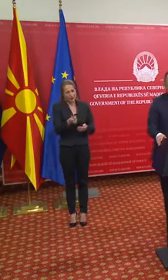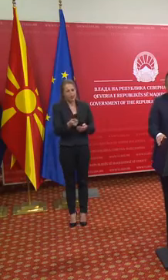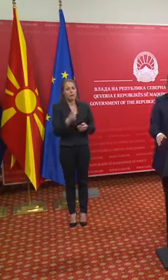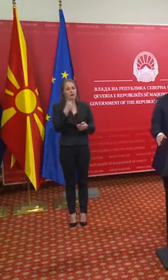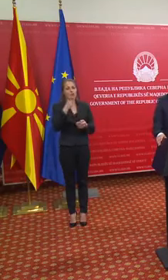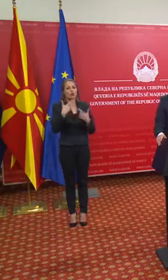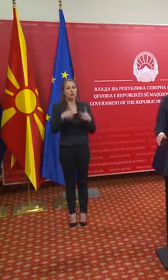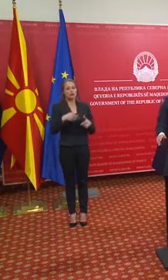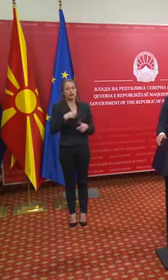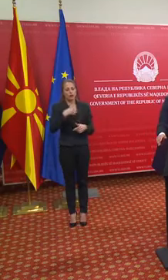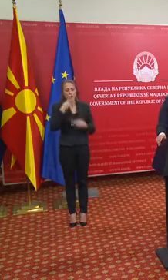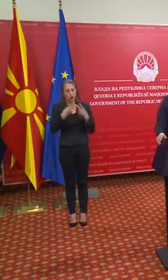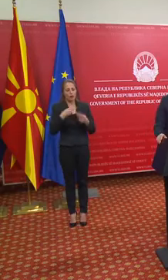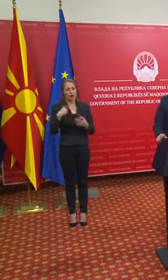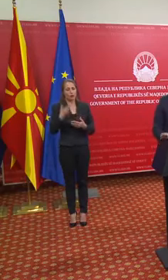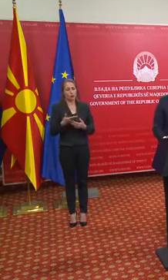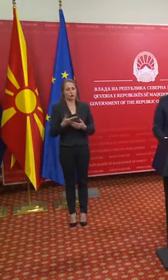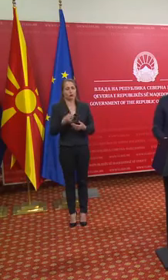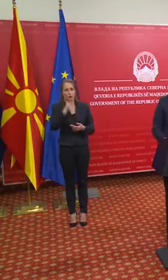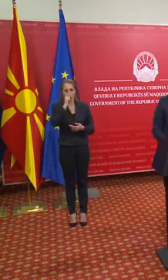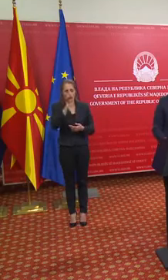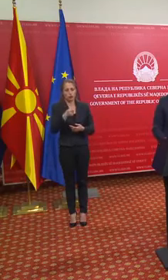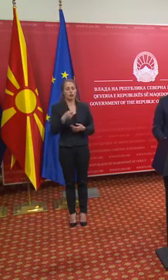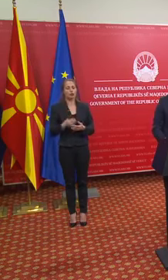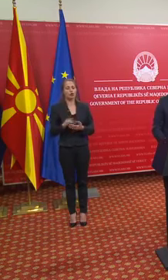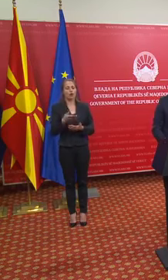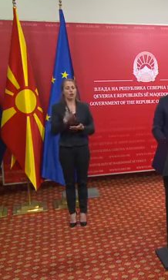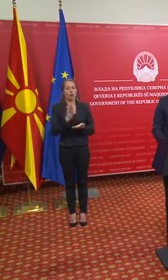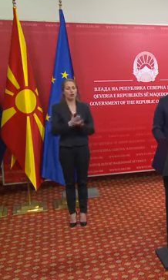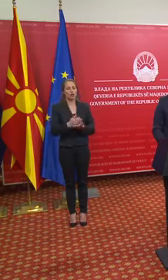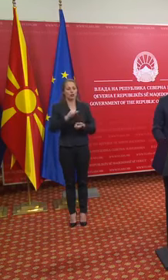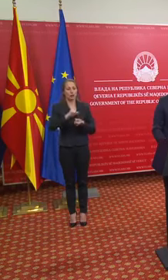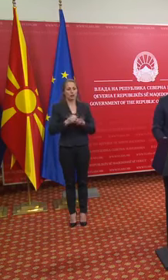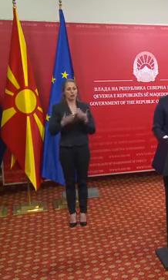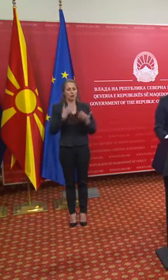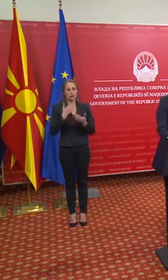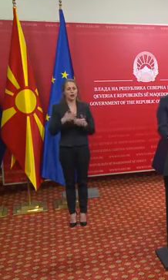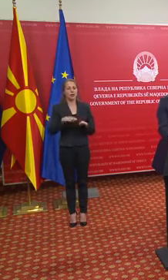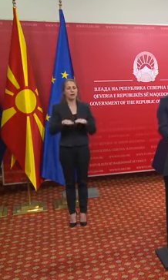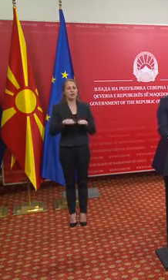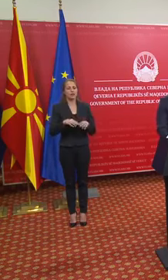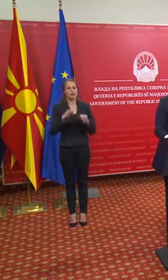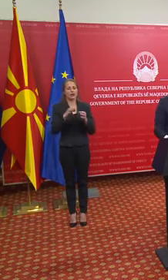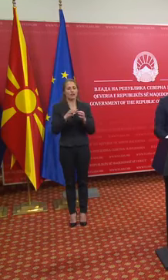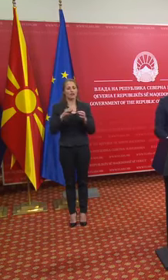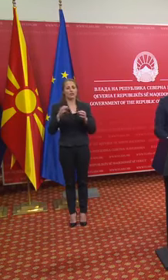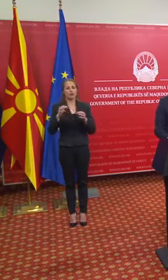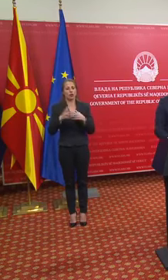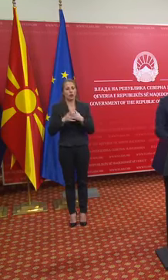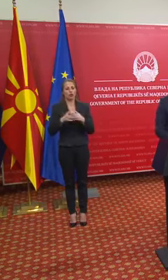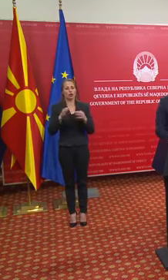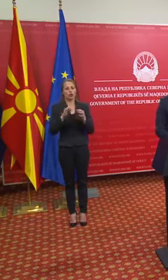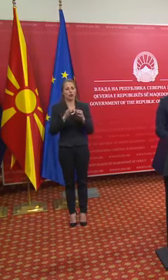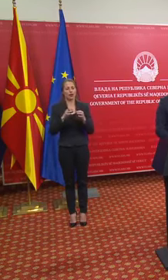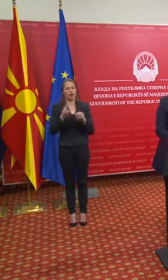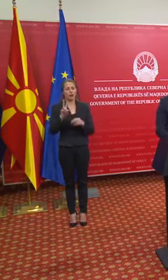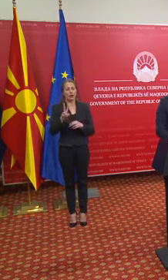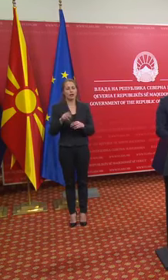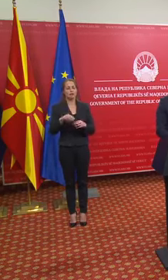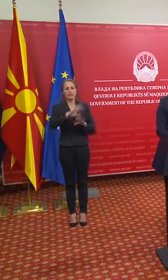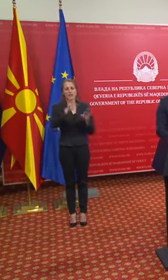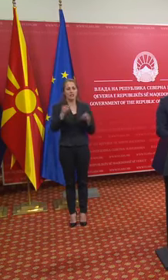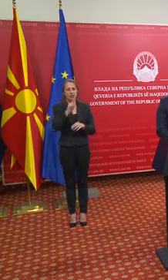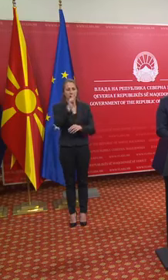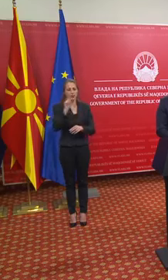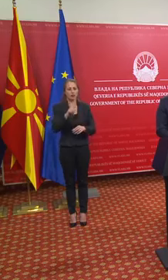Благодарам. Благодарам. Почитувани, ова беше пресконференцијата на Министерот за здравство, доцент доктор Венко Филипче. Сите прашања